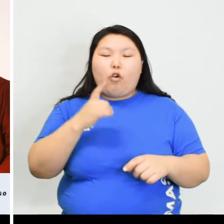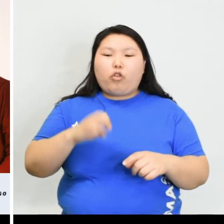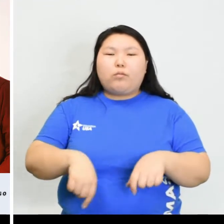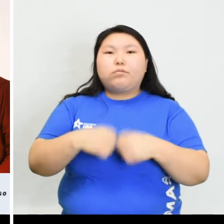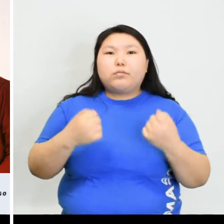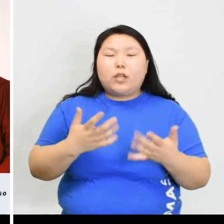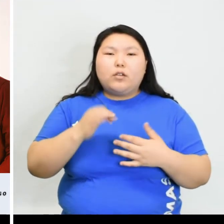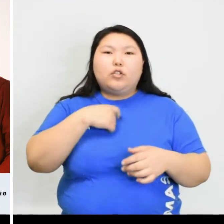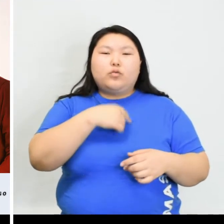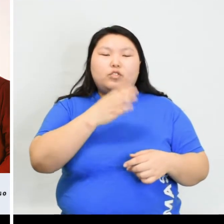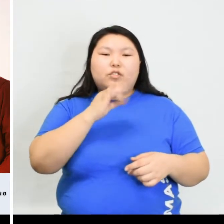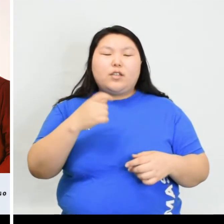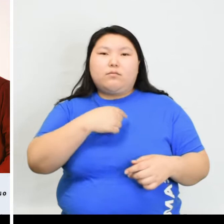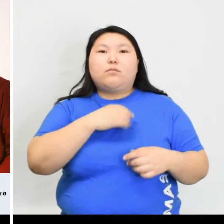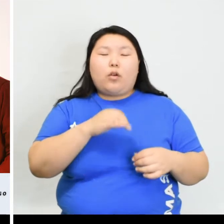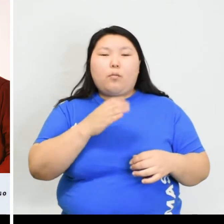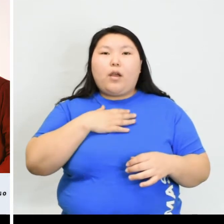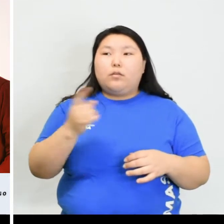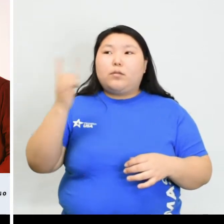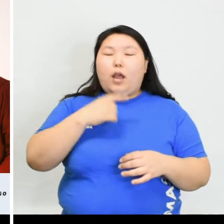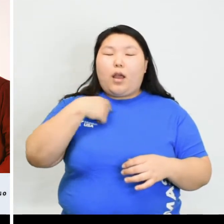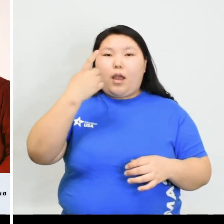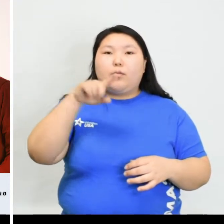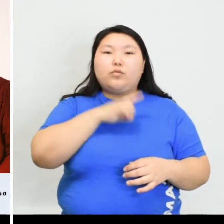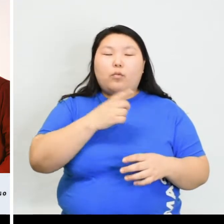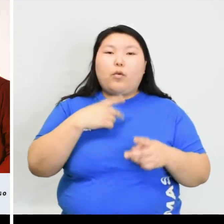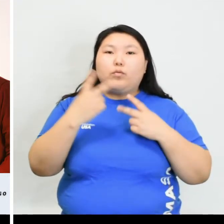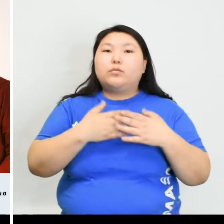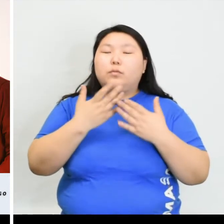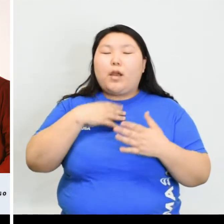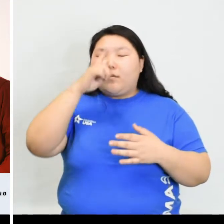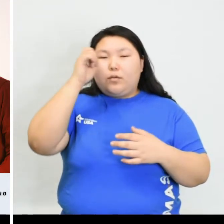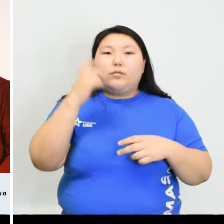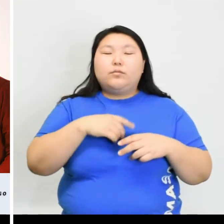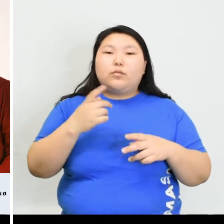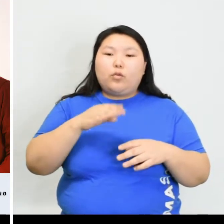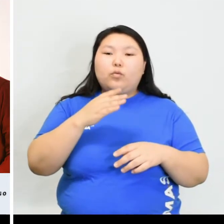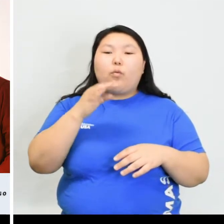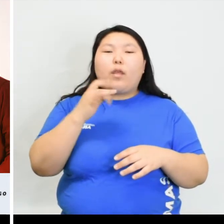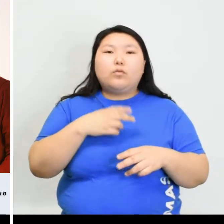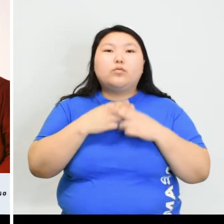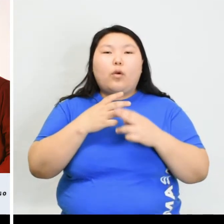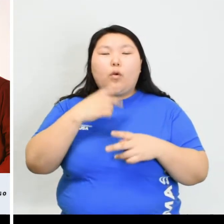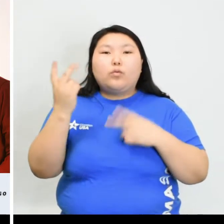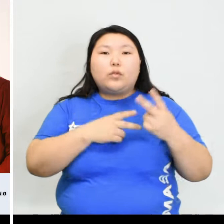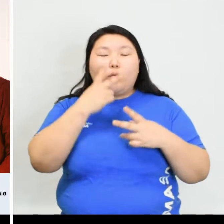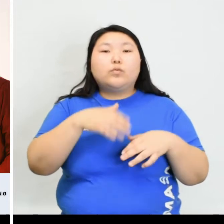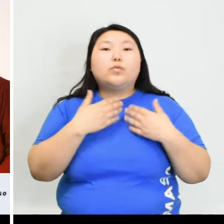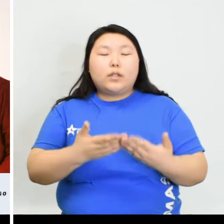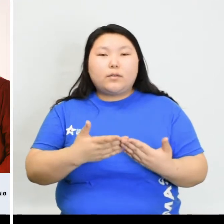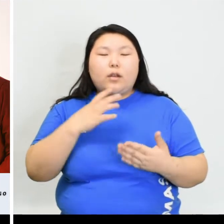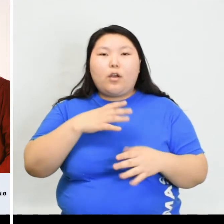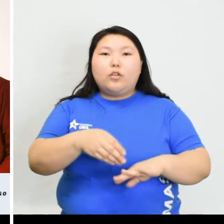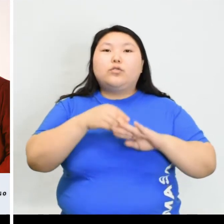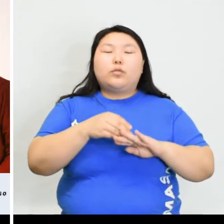нөгөө нэг зүрхний шийдтэс боллоо. Хурж ирээд манай хамгийн түрүүнд өөрсдөх юм клиник дээр эрүүл мэндийн шиг төргийн төслөмжийн үйлчлэгээ үзүүлээд тээ